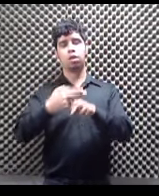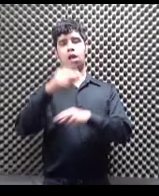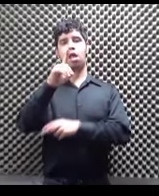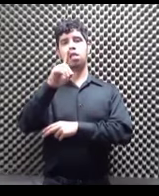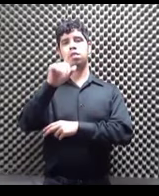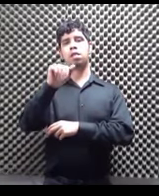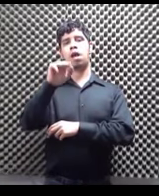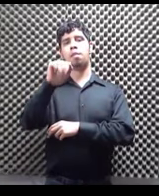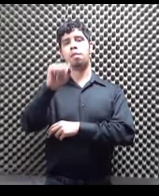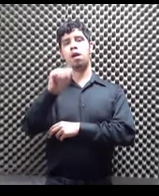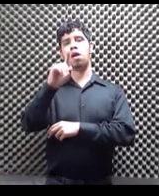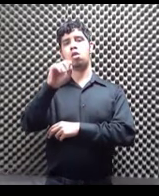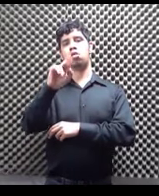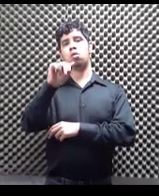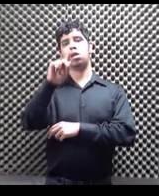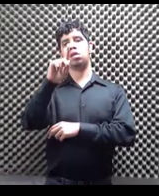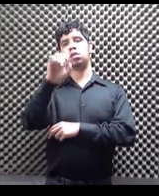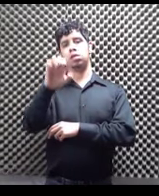Cristo.